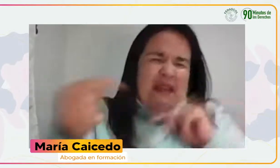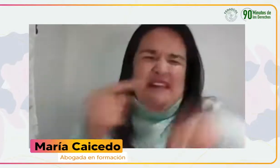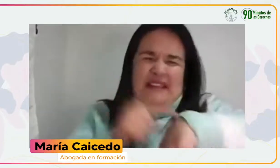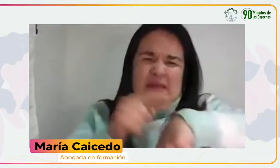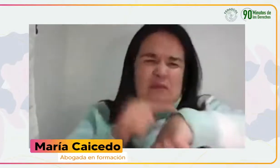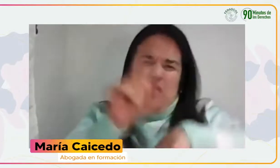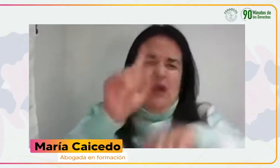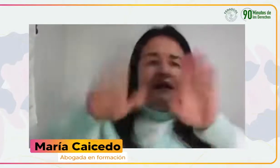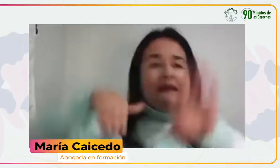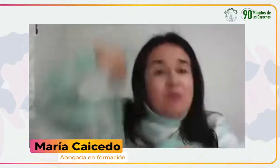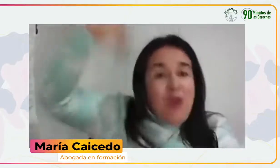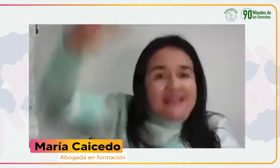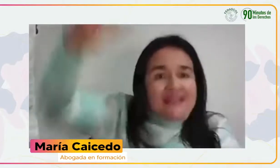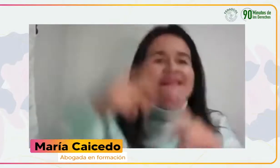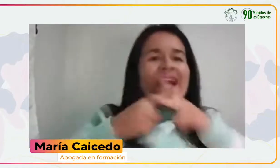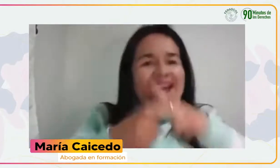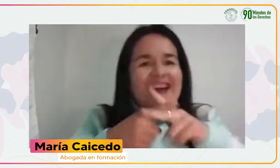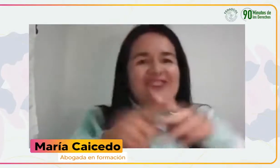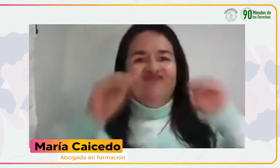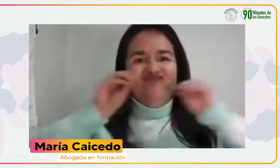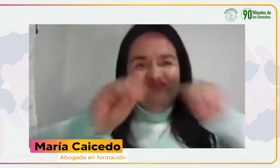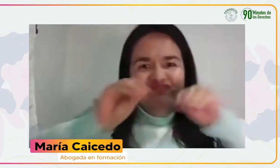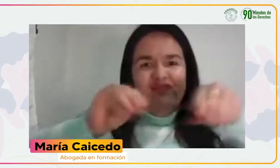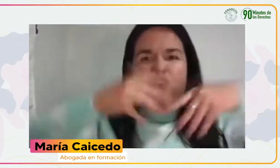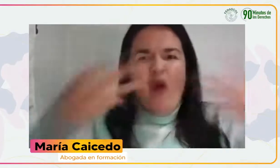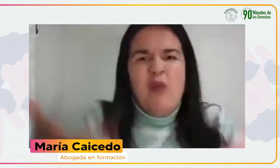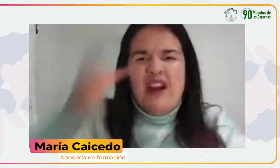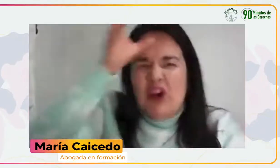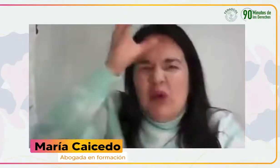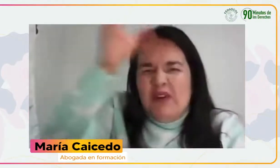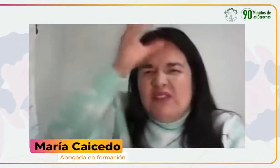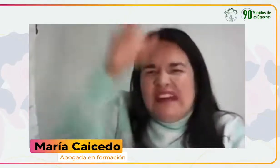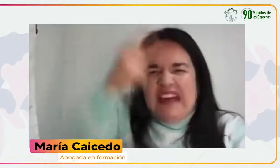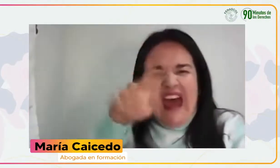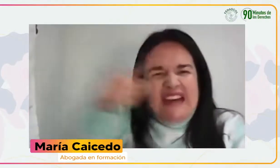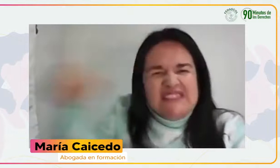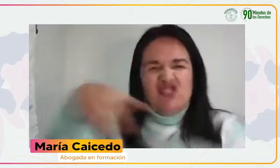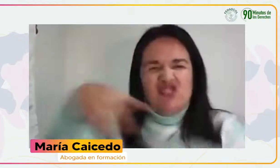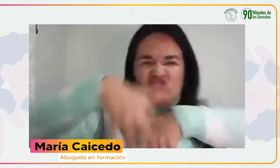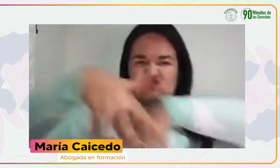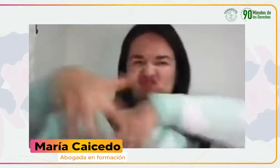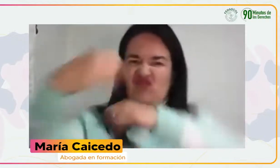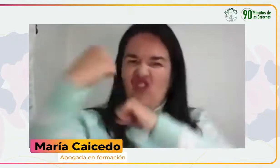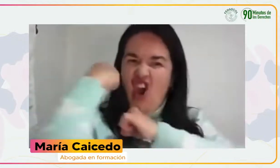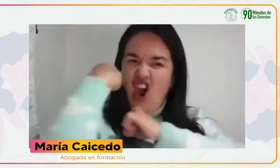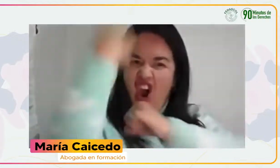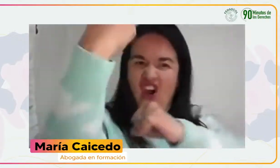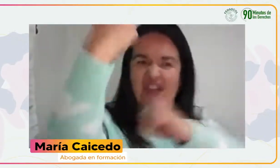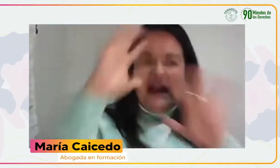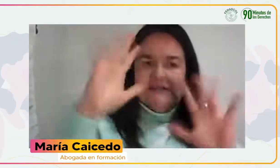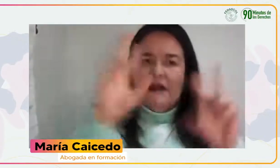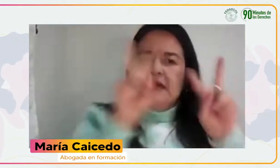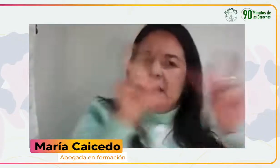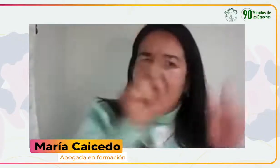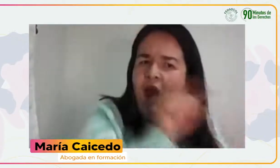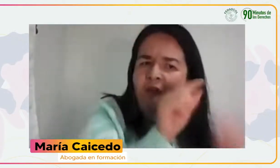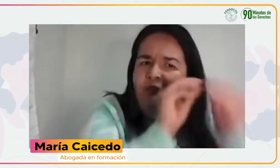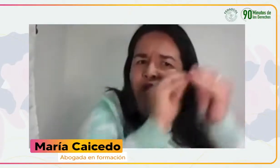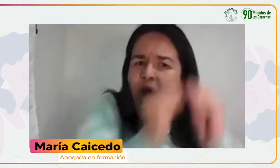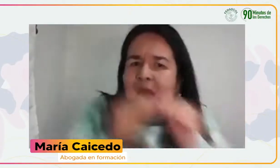es el discurso que se maneja. En estos momentos no es el espacio para discutirlo, pero es importante tener claro este concepto, a qué